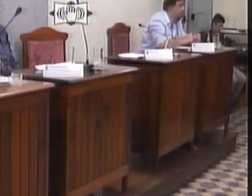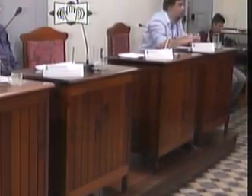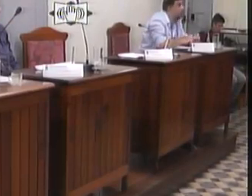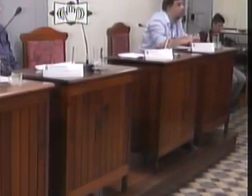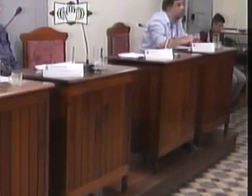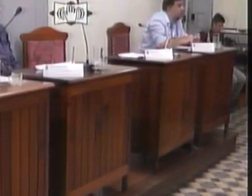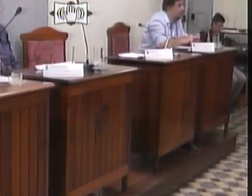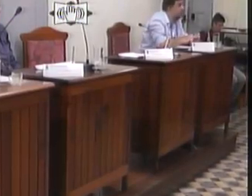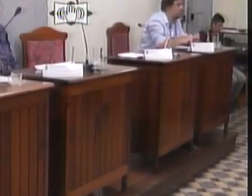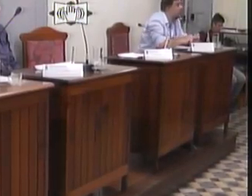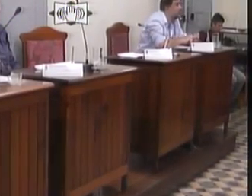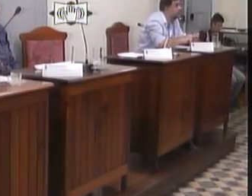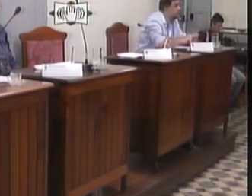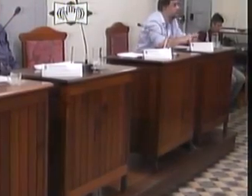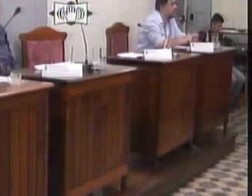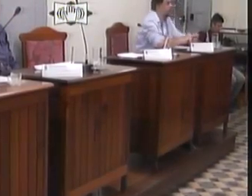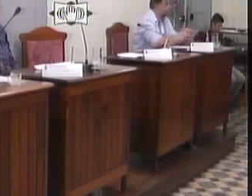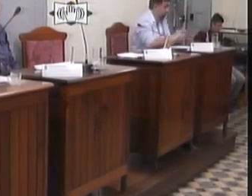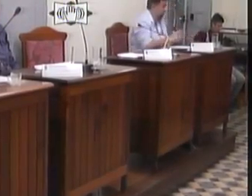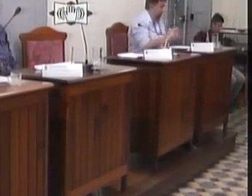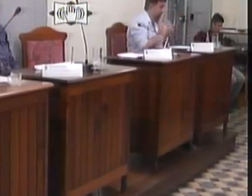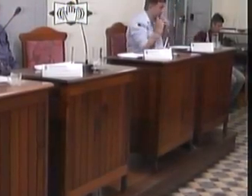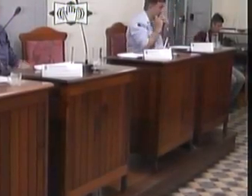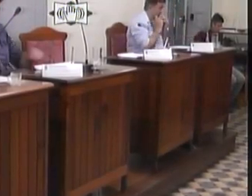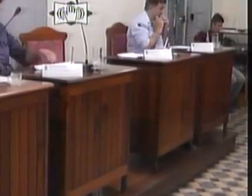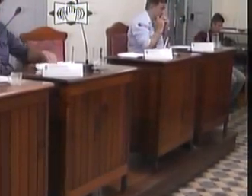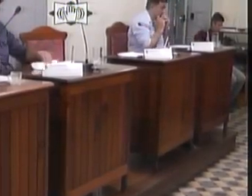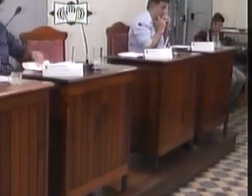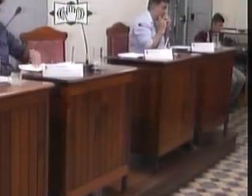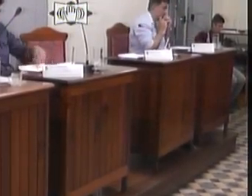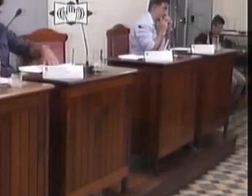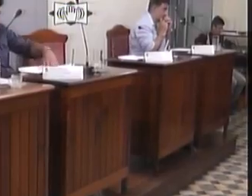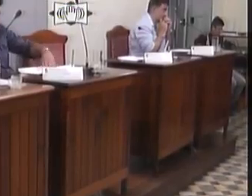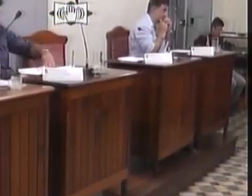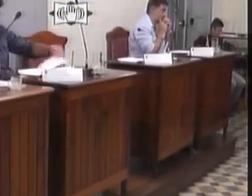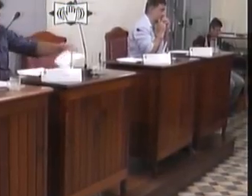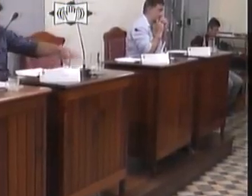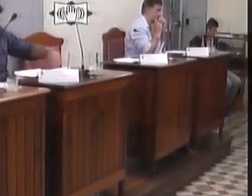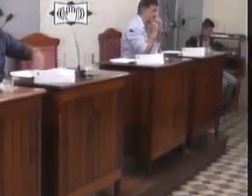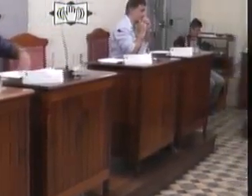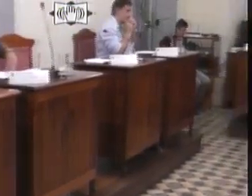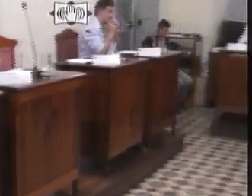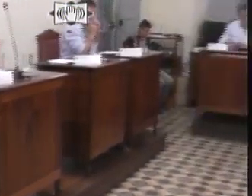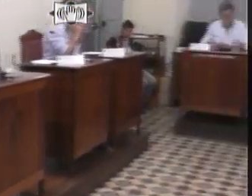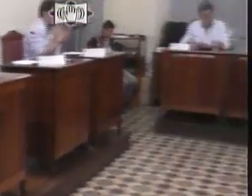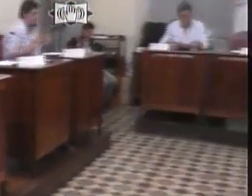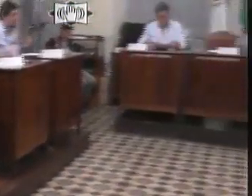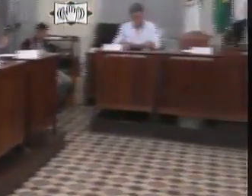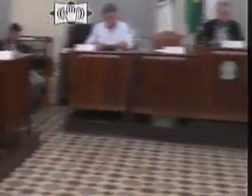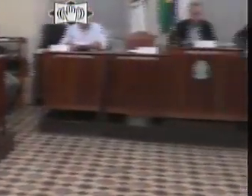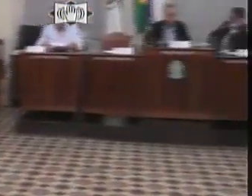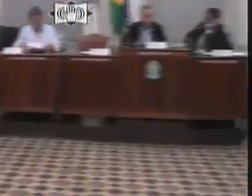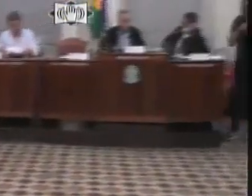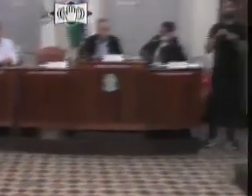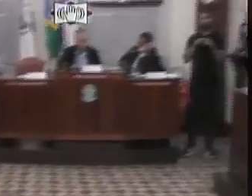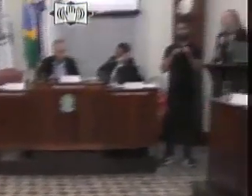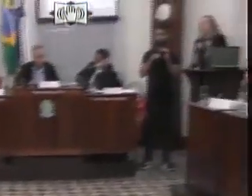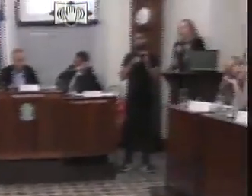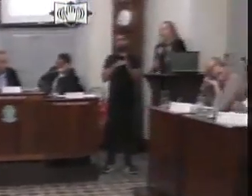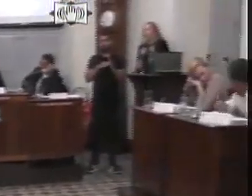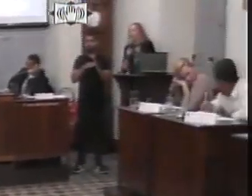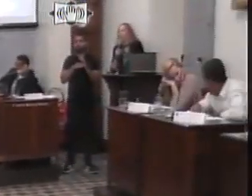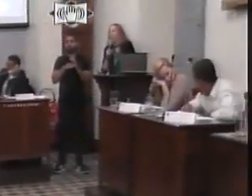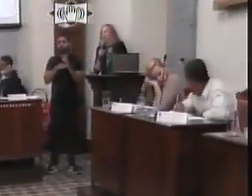Previsão de aumento de receita? Sim. A gente realmente depende, né, quase que totalmente